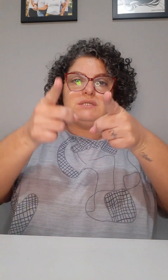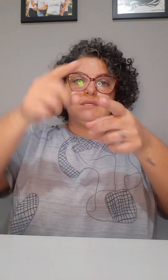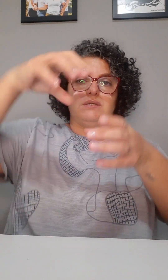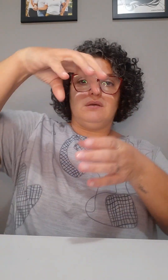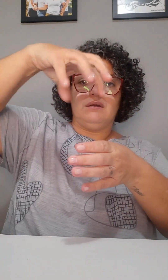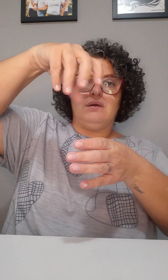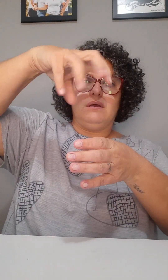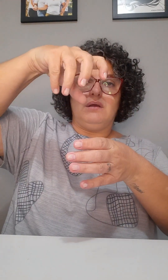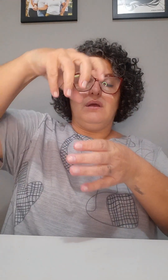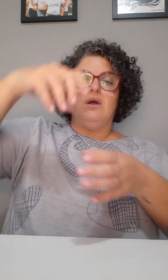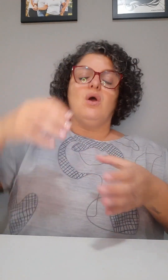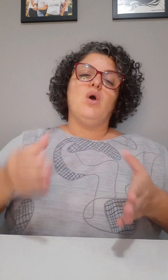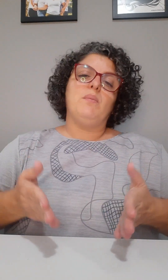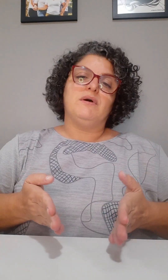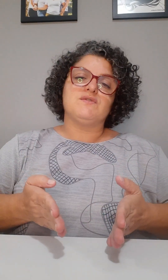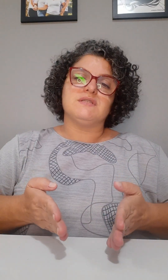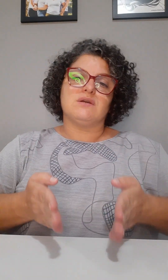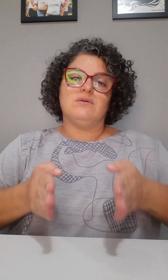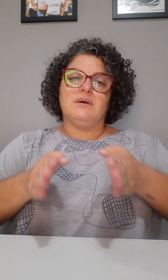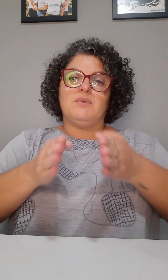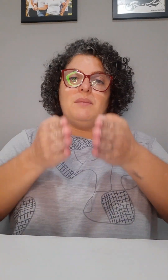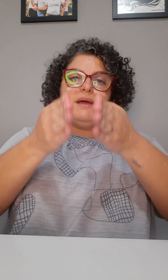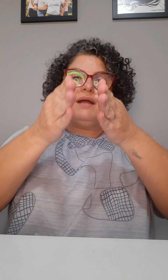indicadores ou posso fazer com a mão aberta.